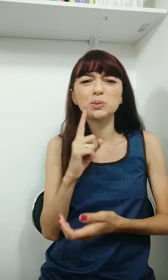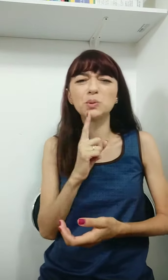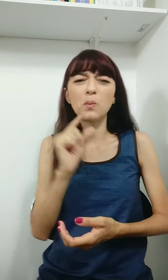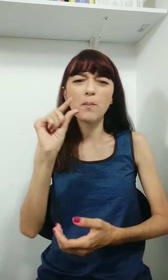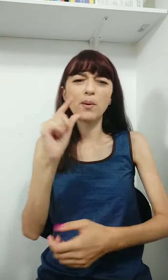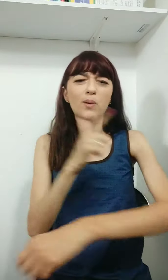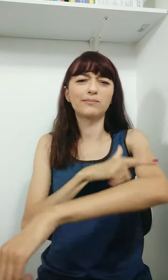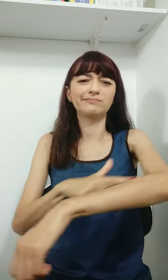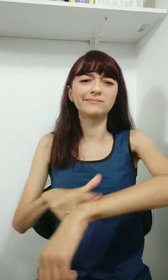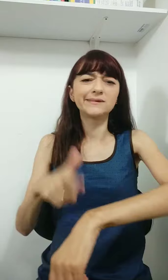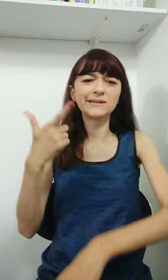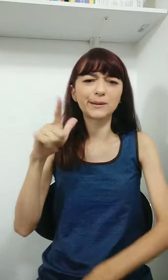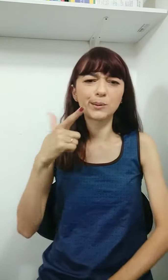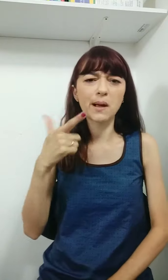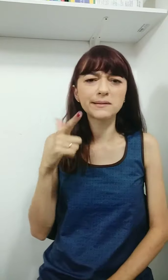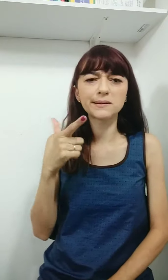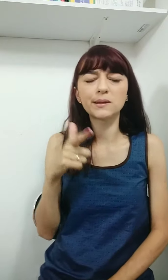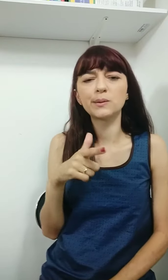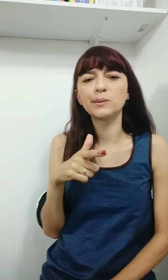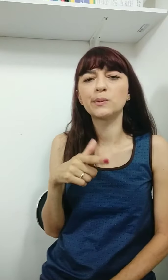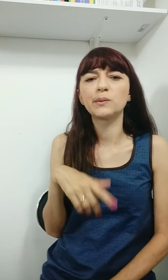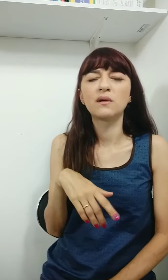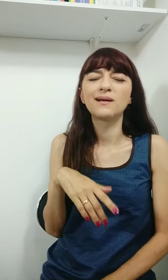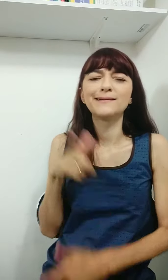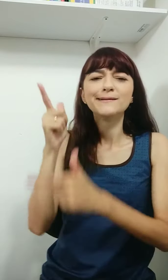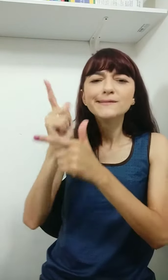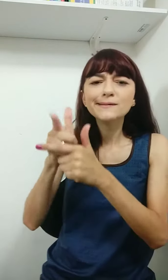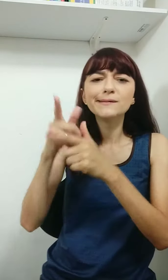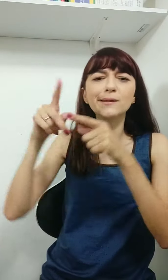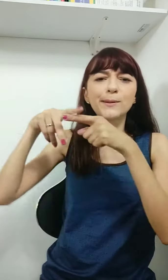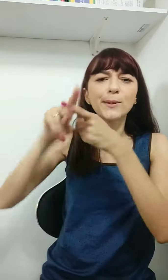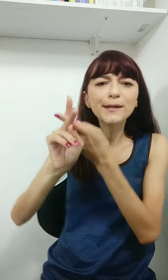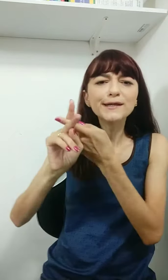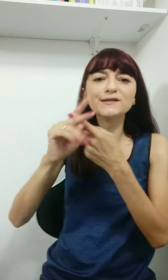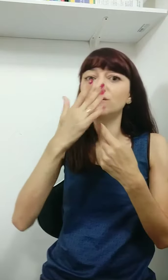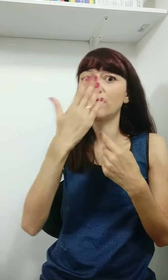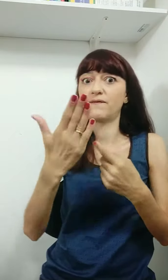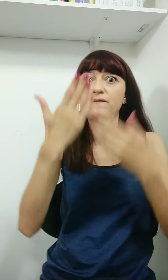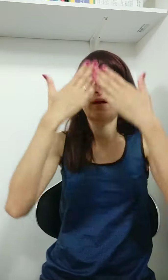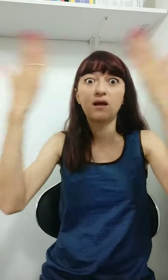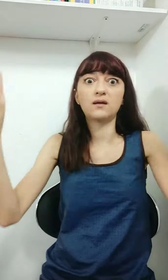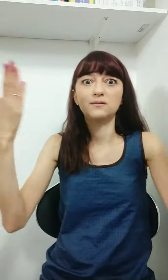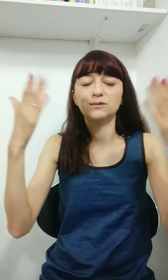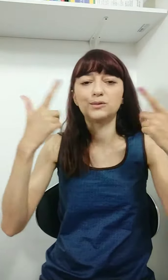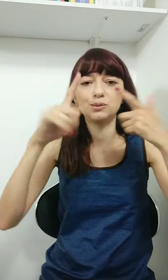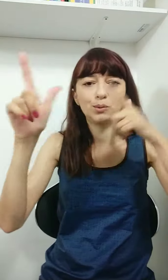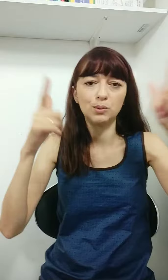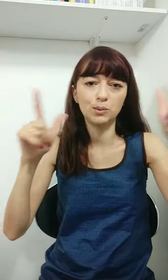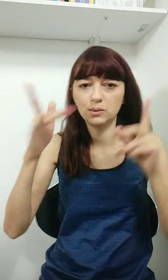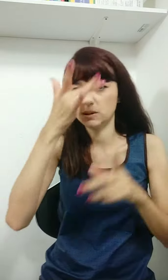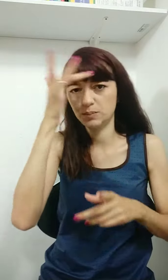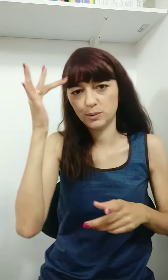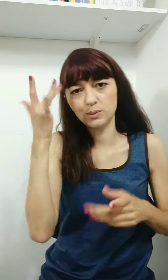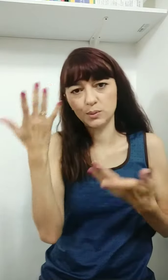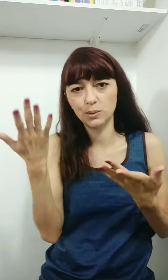a gente... tem alguns surdos que chegam às vezes um pouco grossos, né, para corrigir, né, a sua sinalização